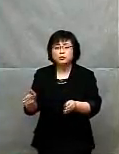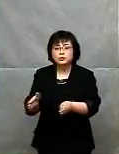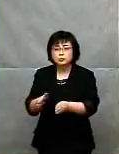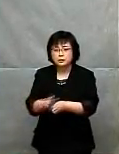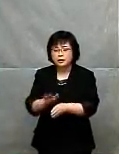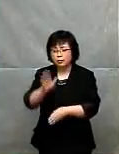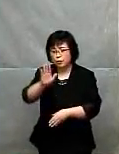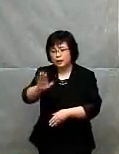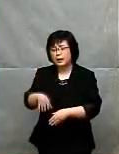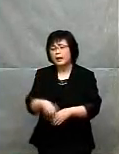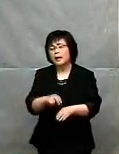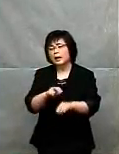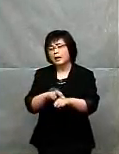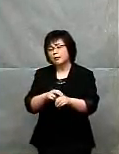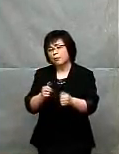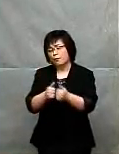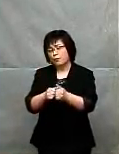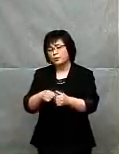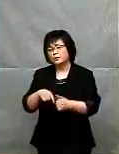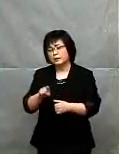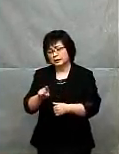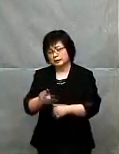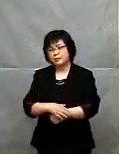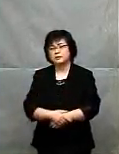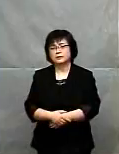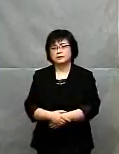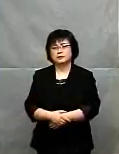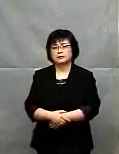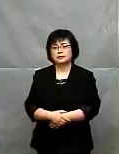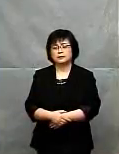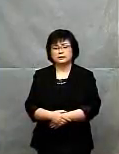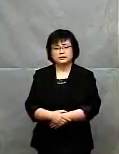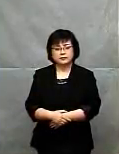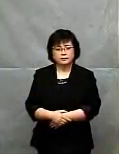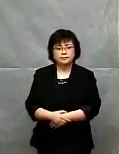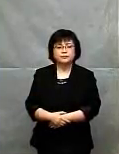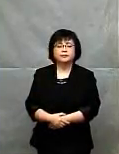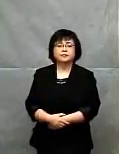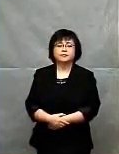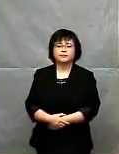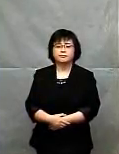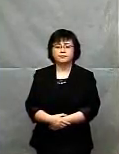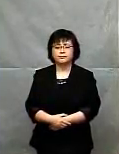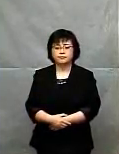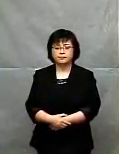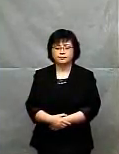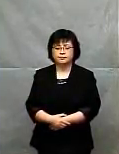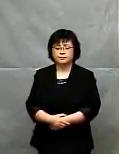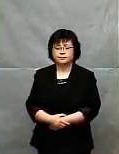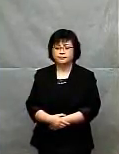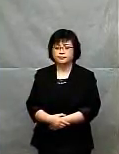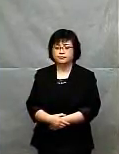これから検討していくということで、私としては考えているところであります。